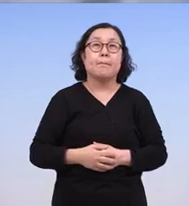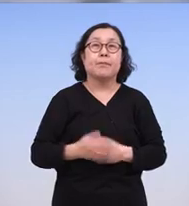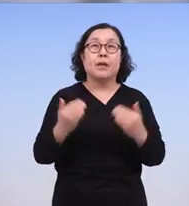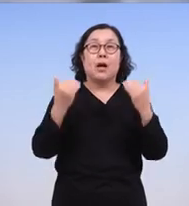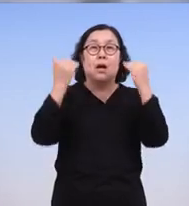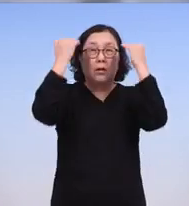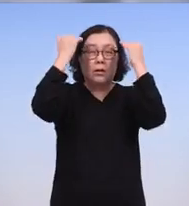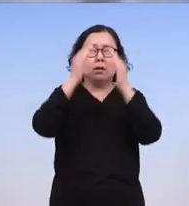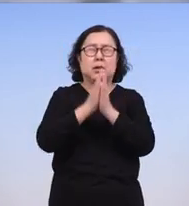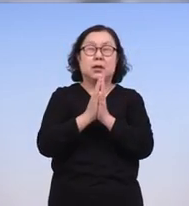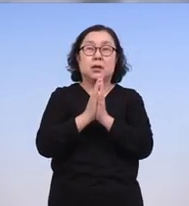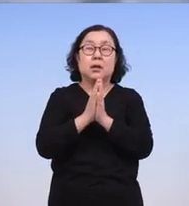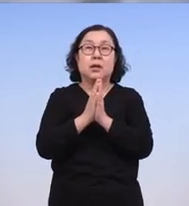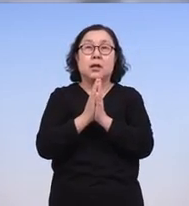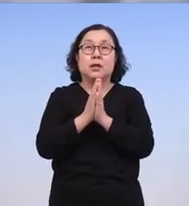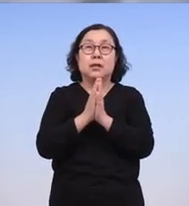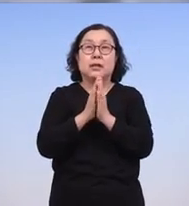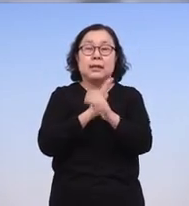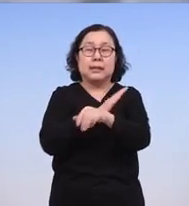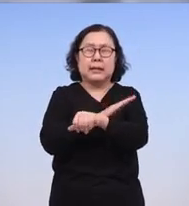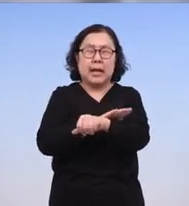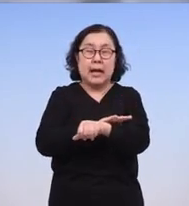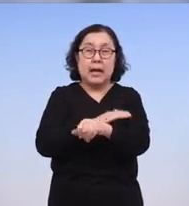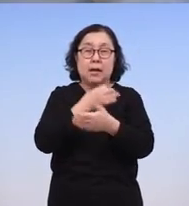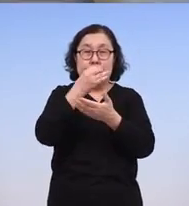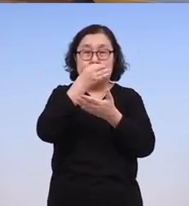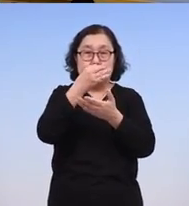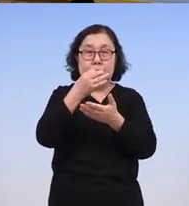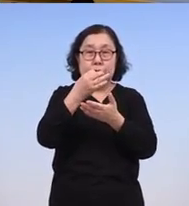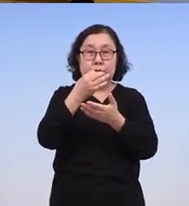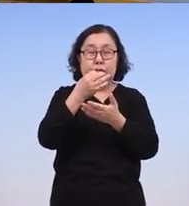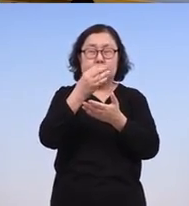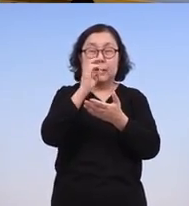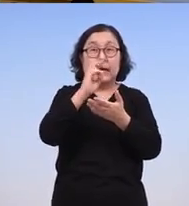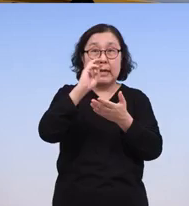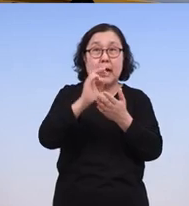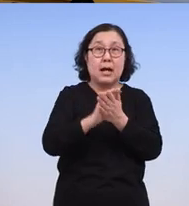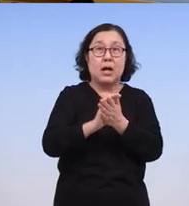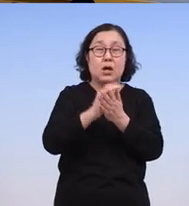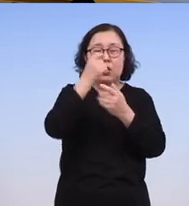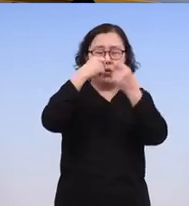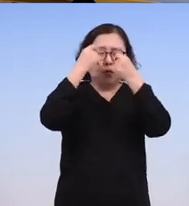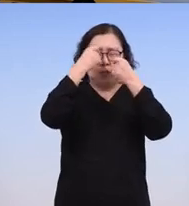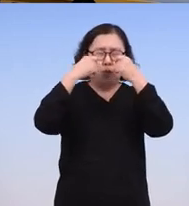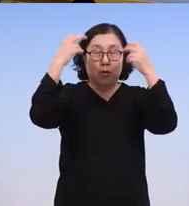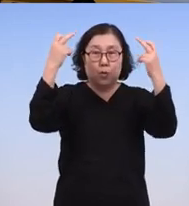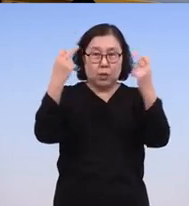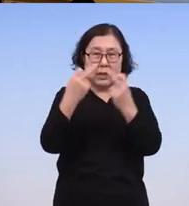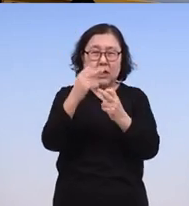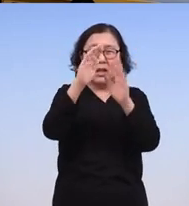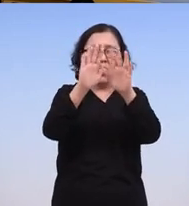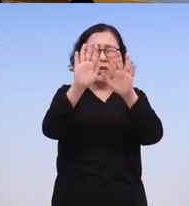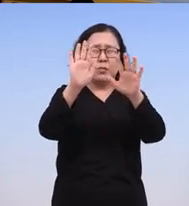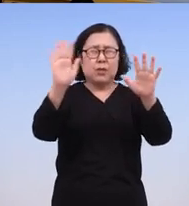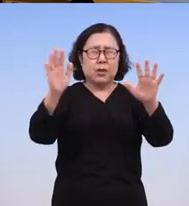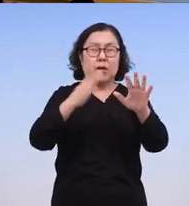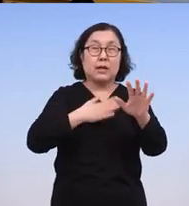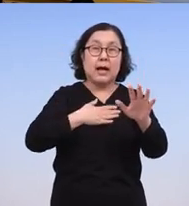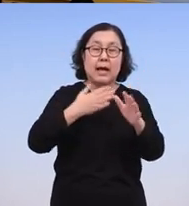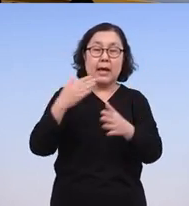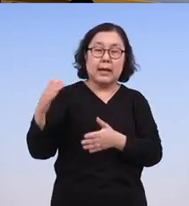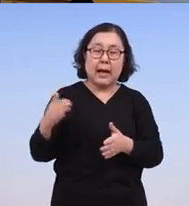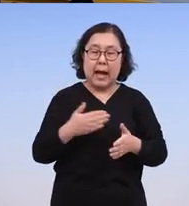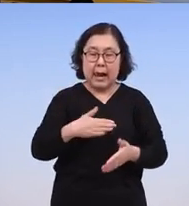아까 우리 어른들이 잘 부르는 그 찬양 2절이 저는 늘 와닿아요. 눈물 골짜기